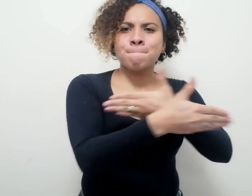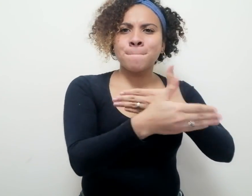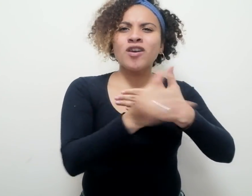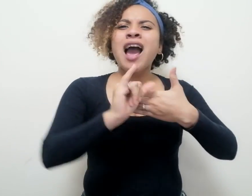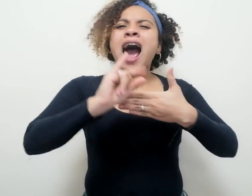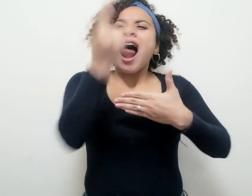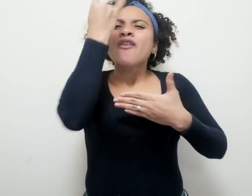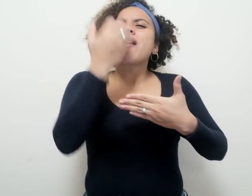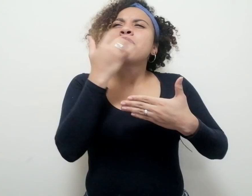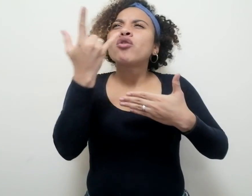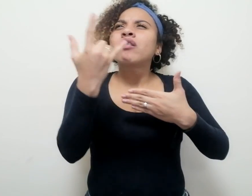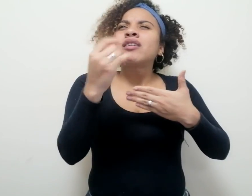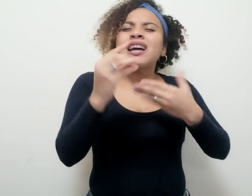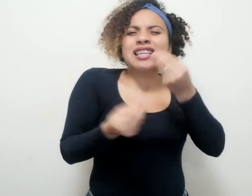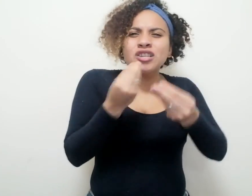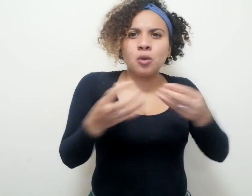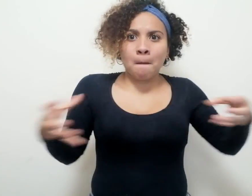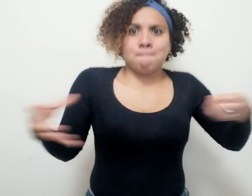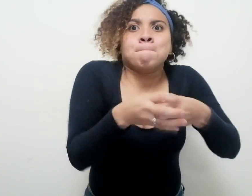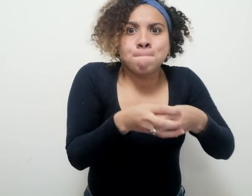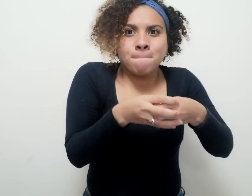alguna vez se agazapó la ciudad.